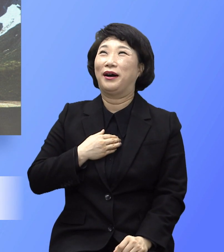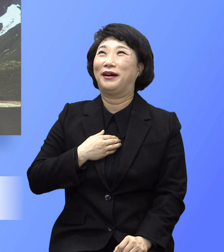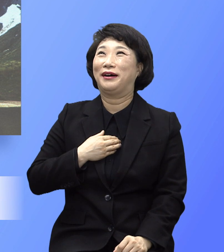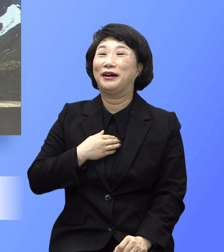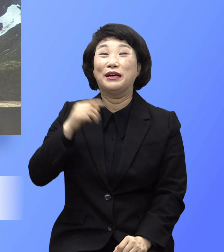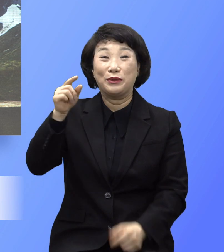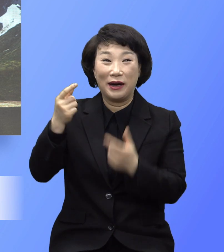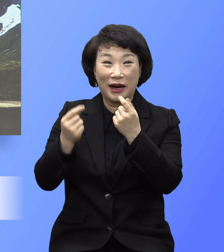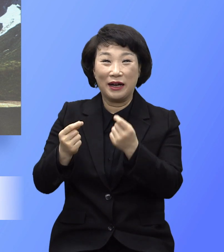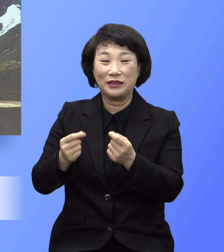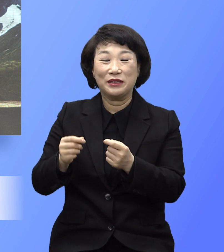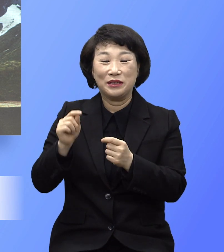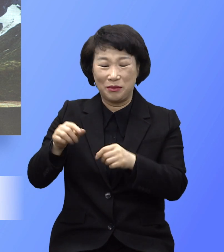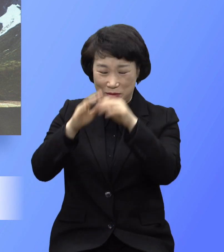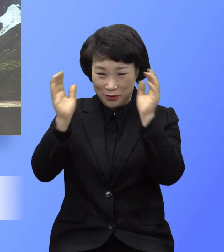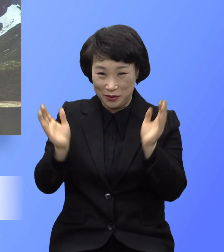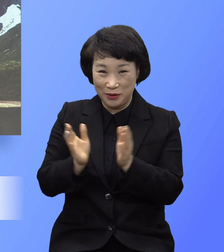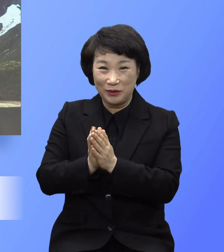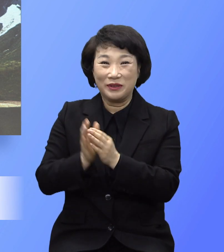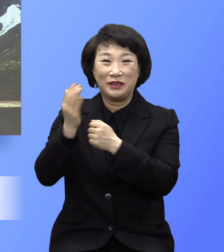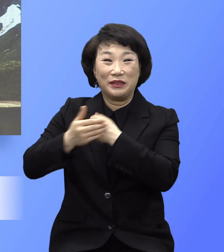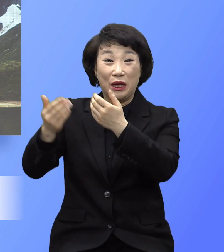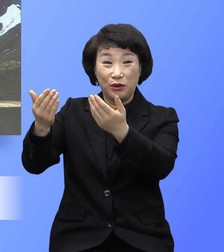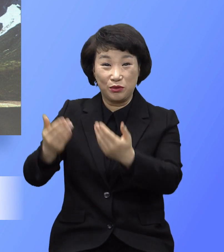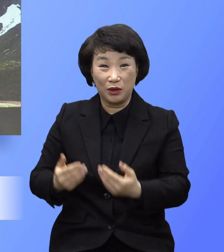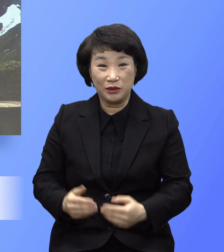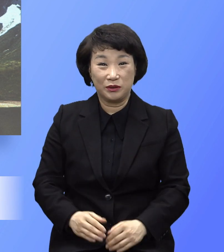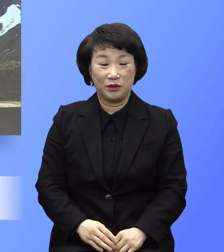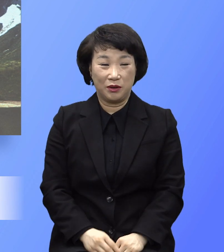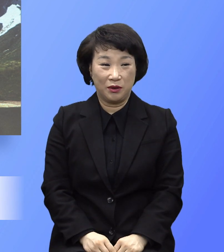어마어마한 이와 같은 조치를 내렸으니,